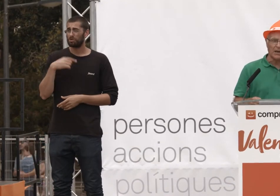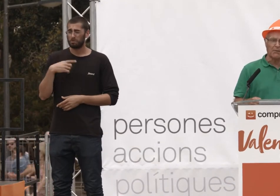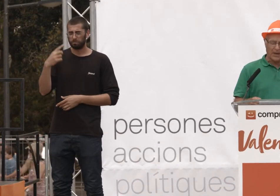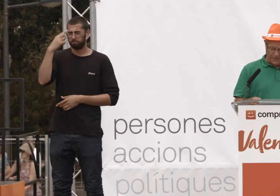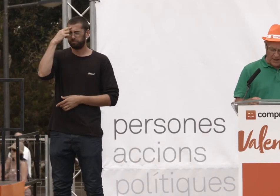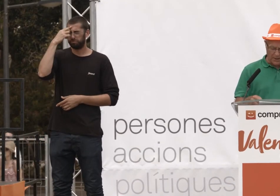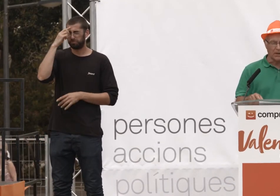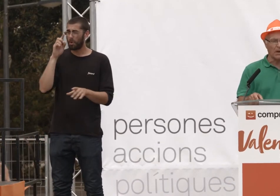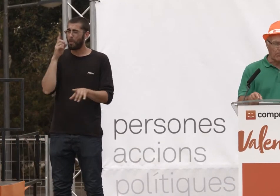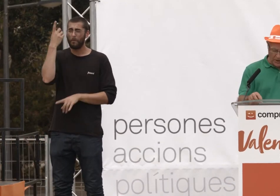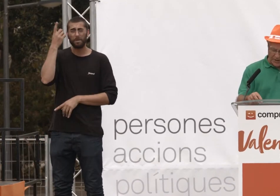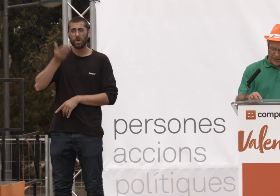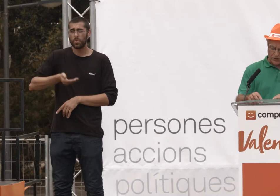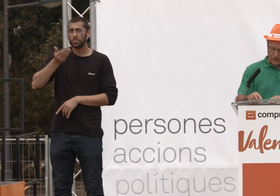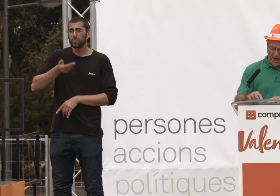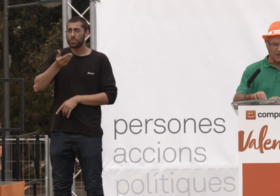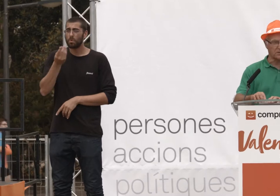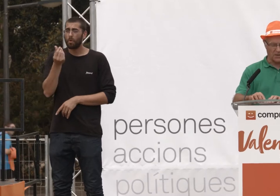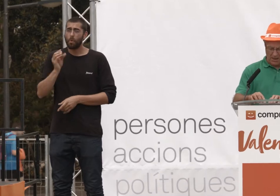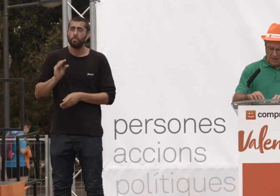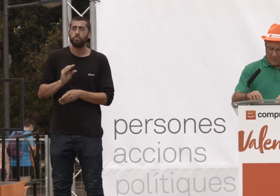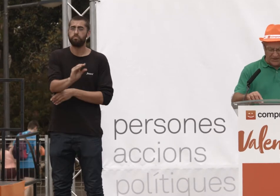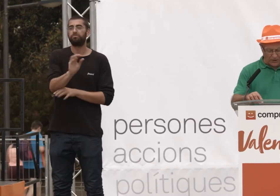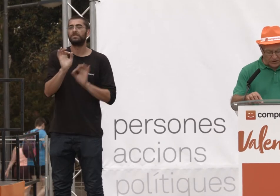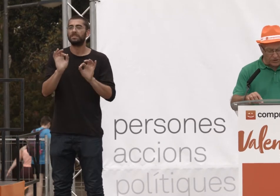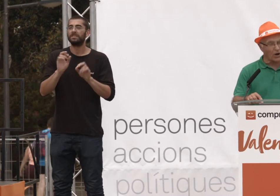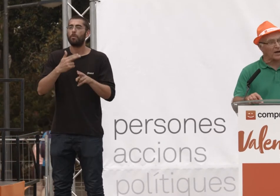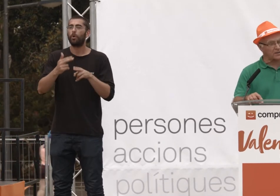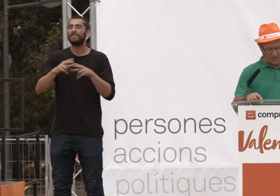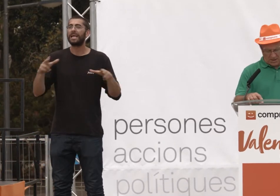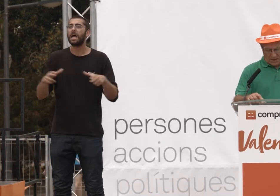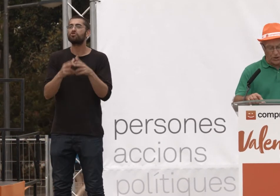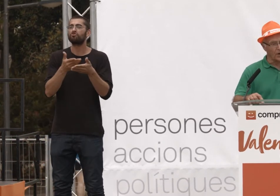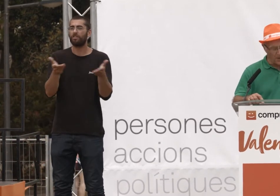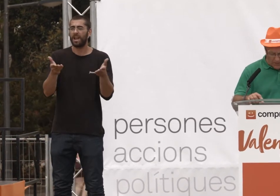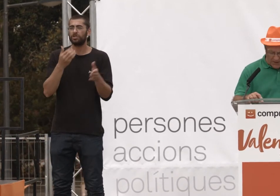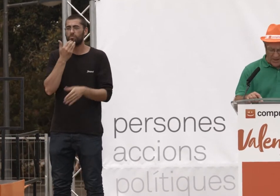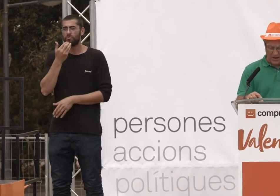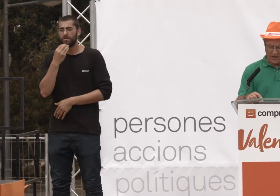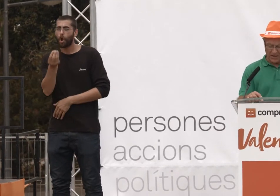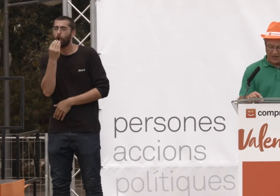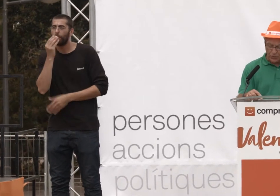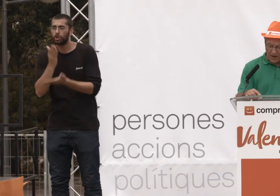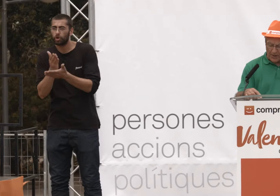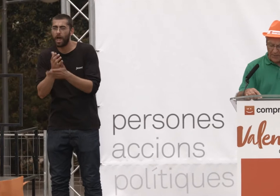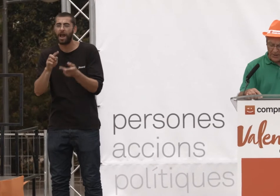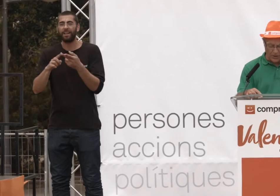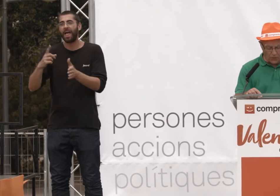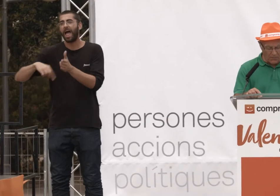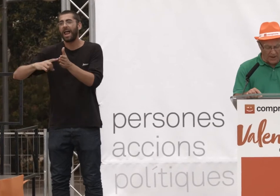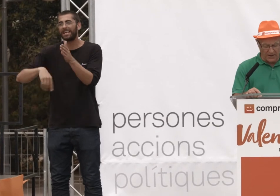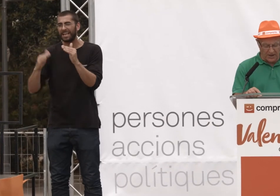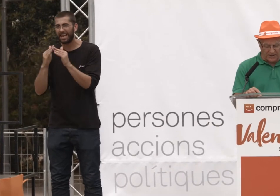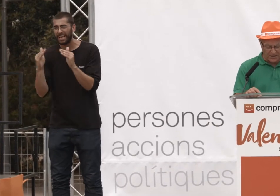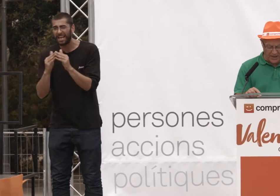cal invertir en polítiques socials, en menjadors escolars, en lloguer de vivenda, en ajuda al pagament de